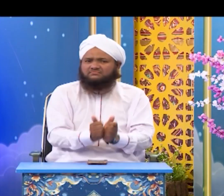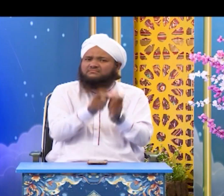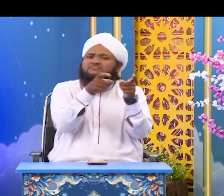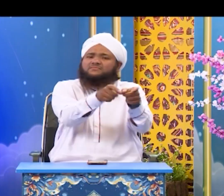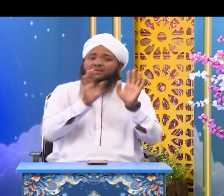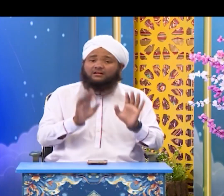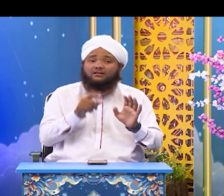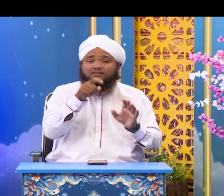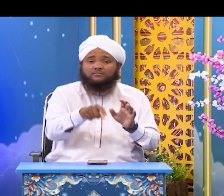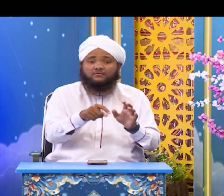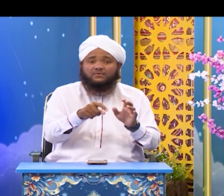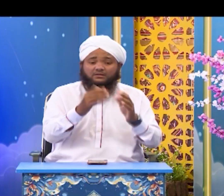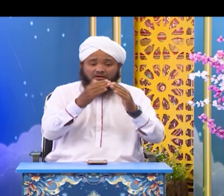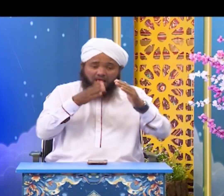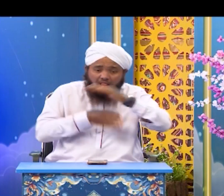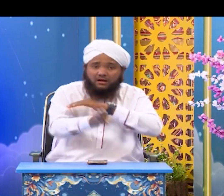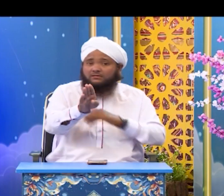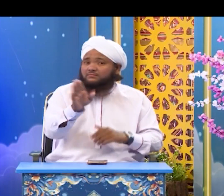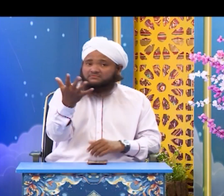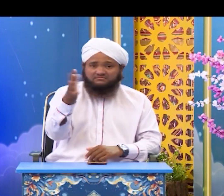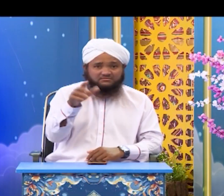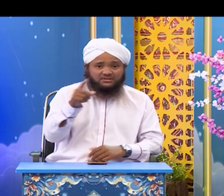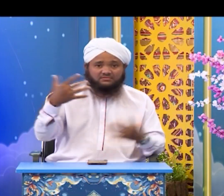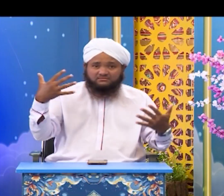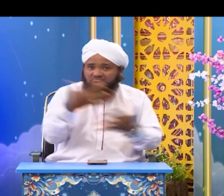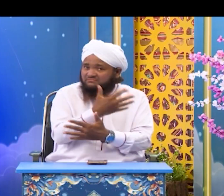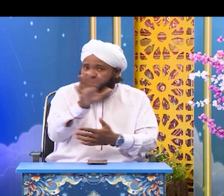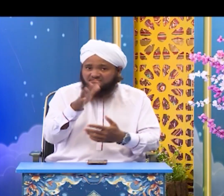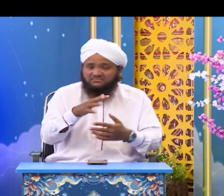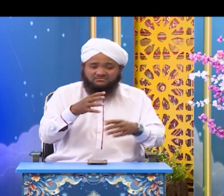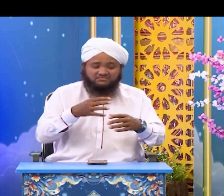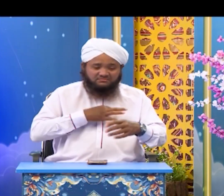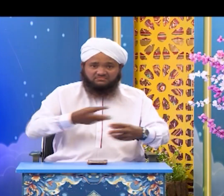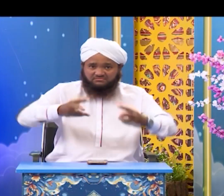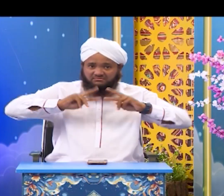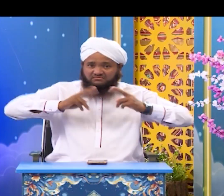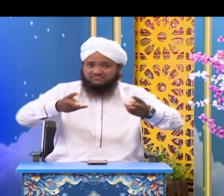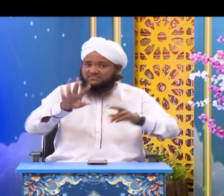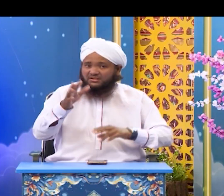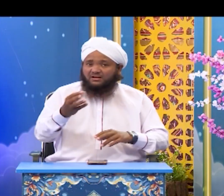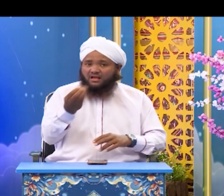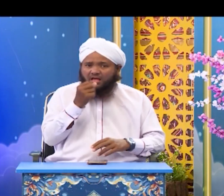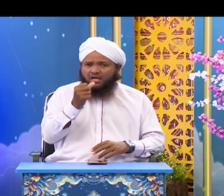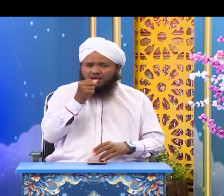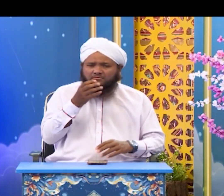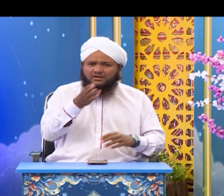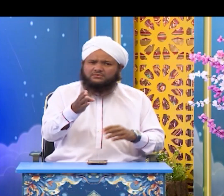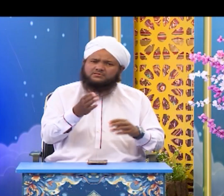وہ جھونپڑے سے باہر نہیں نکل سکتی تھیں، نہ غسل کرتی تھیں، نہ کپڑے بدل سکتی تھیں، کھانا، پانی اور اپنی ساری